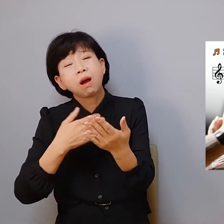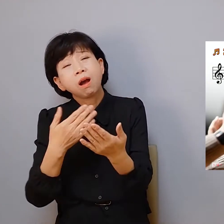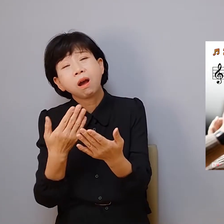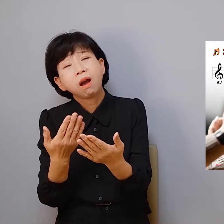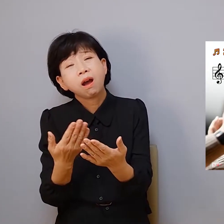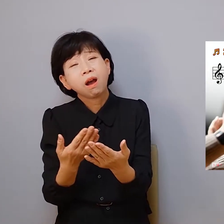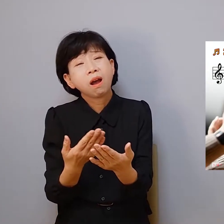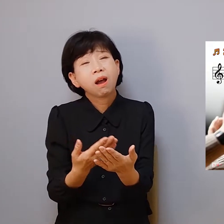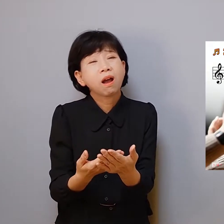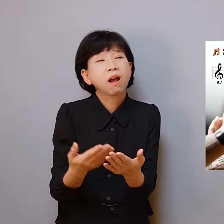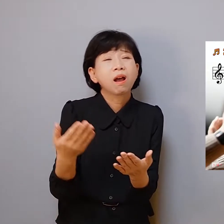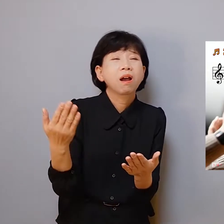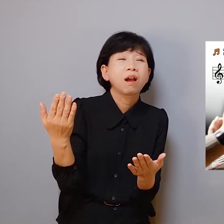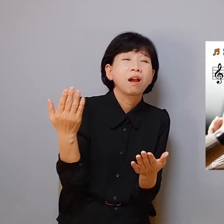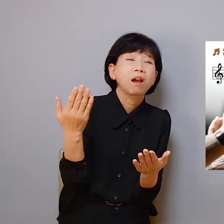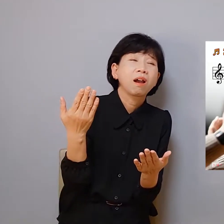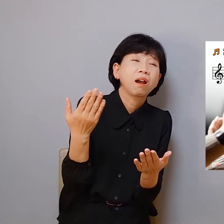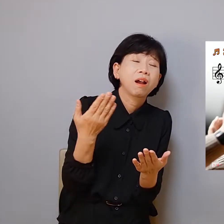받아주소서.